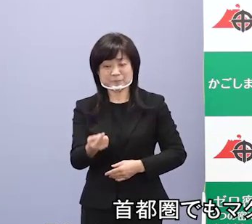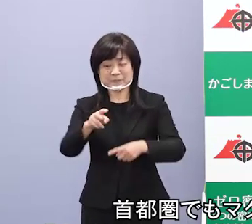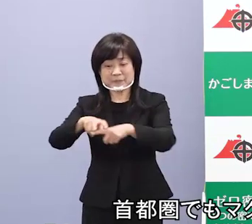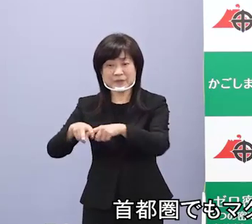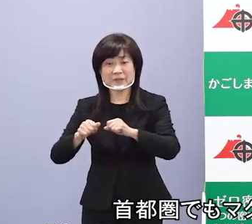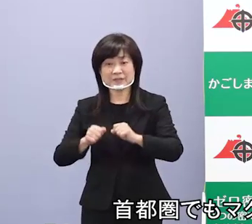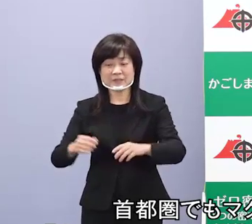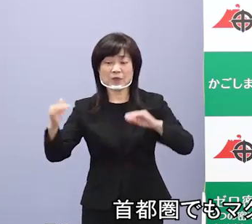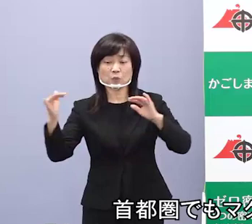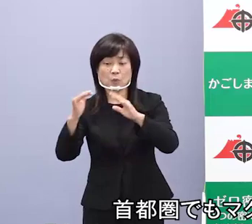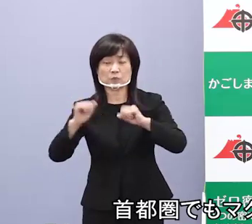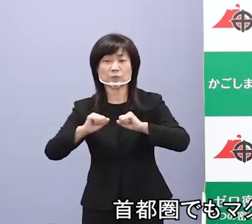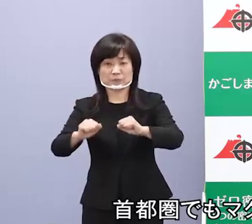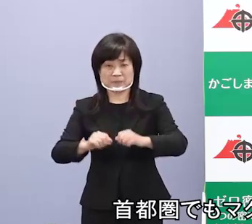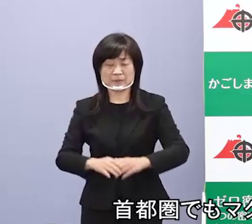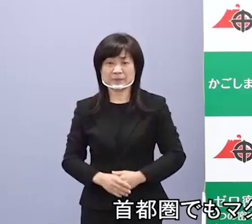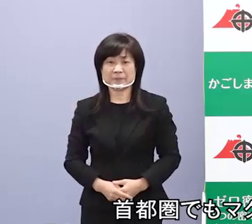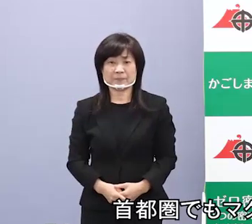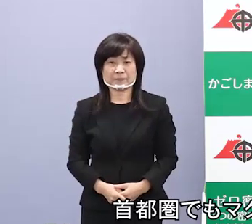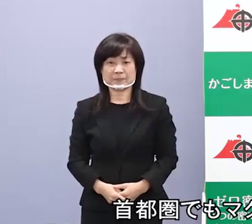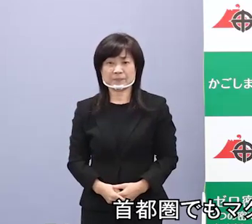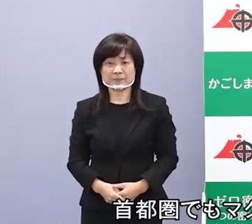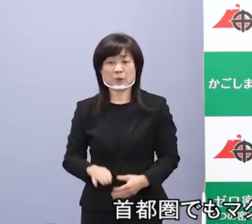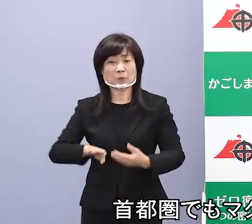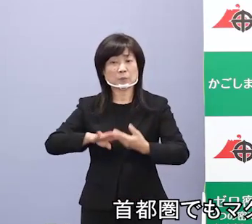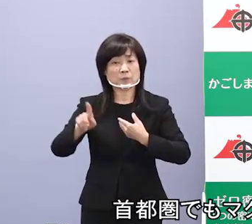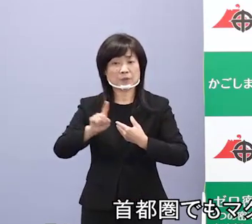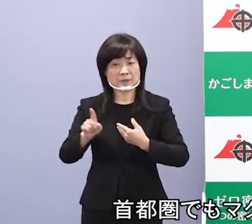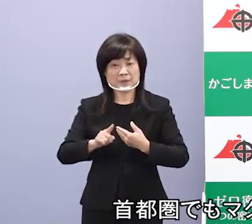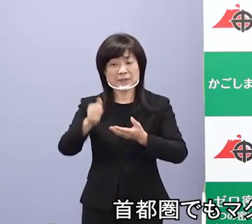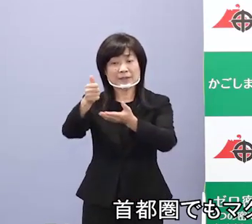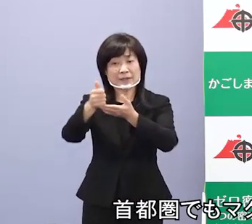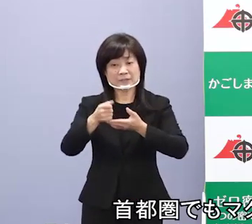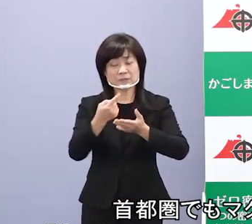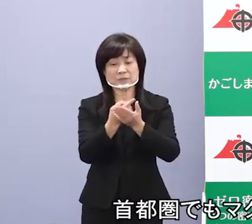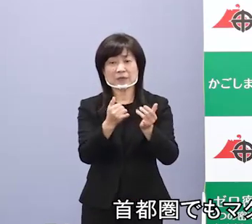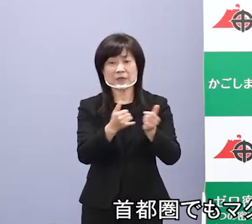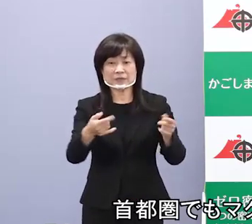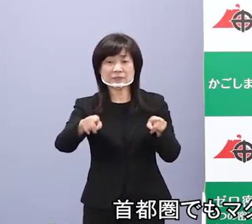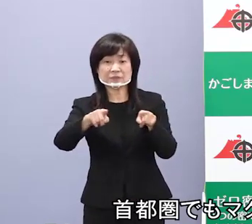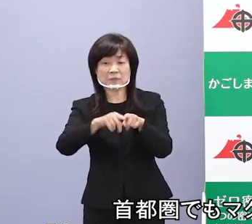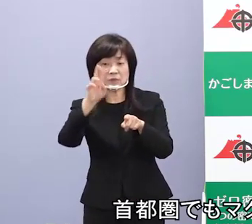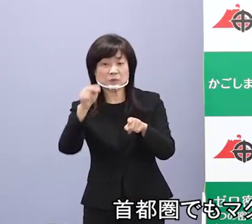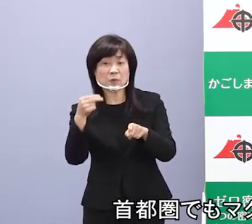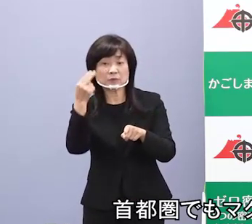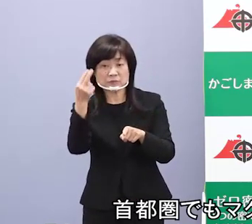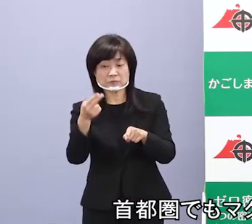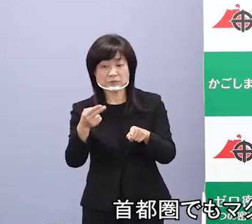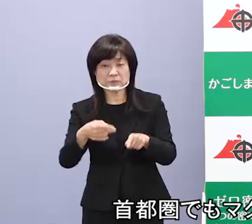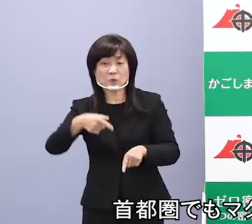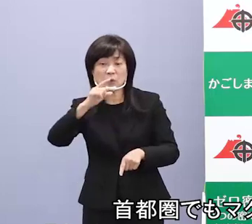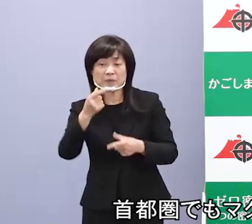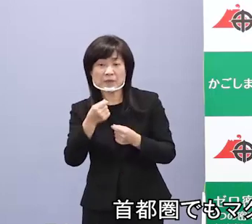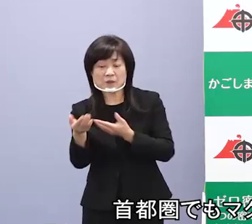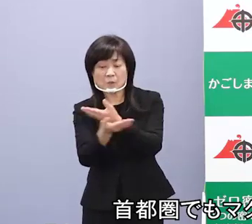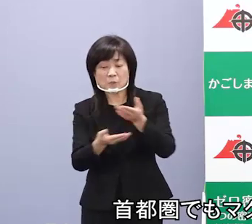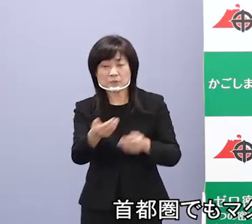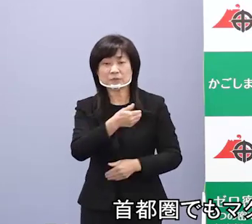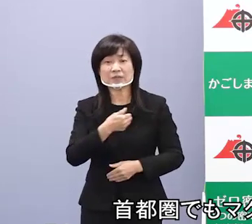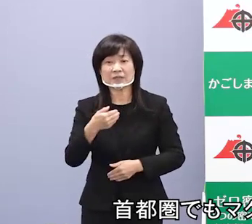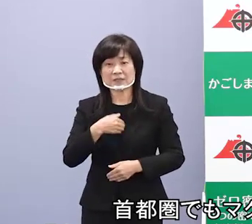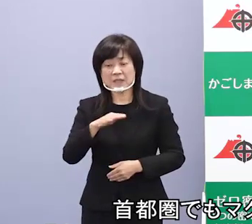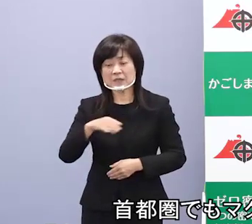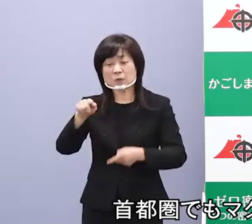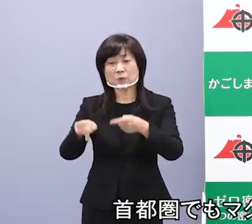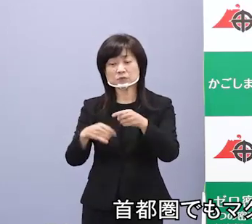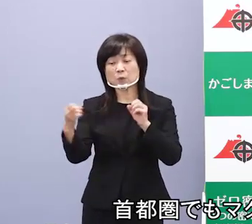ションを行います。このほかゲストと参加者が焼酎を片手に直接交流できる横丁